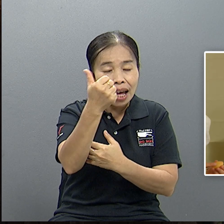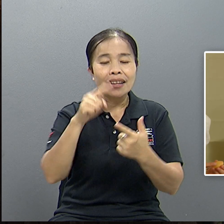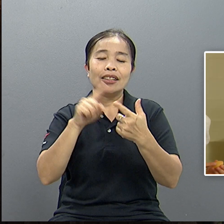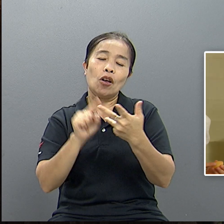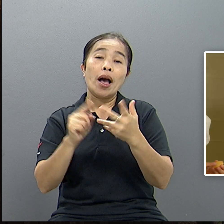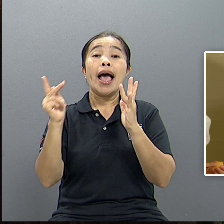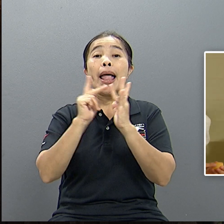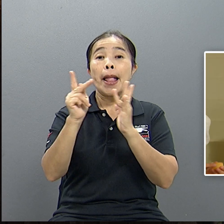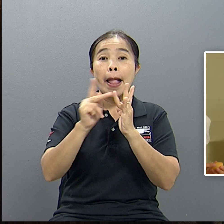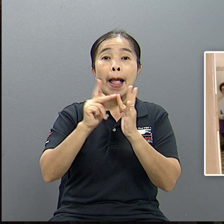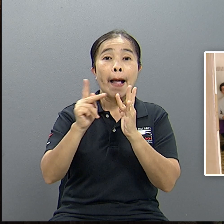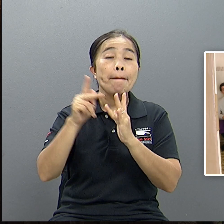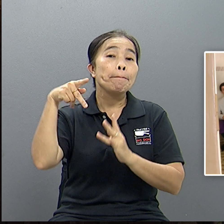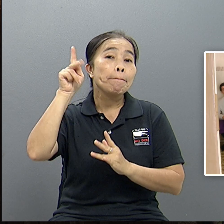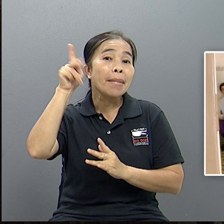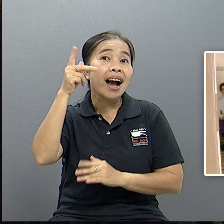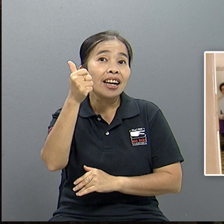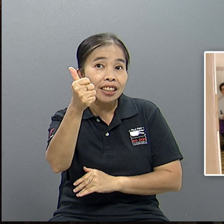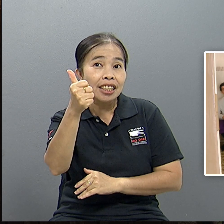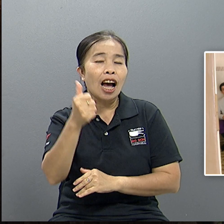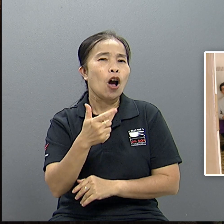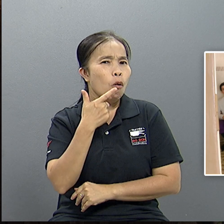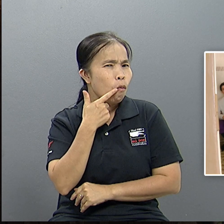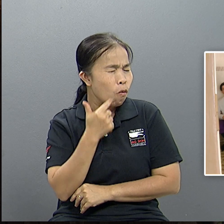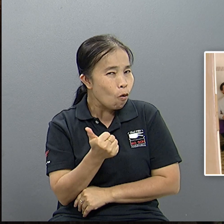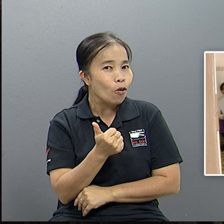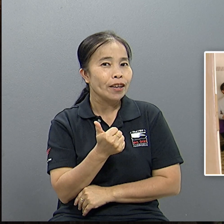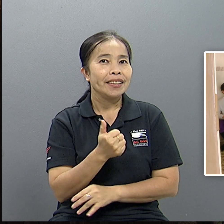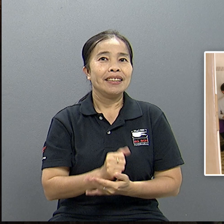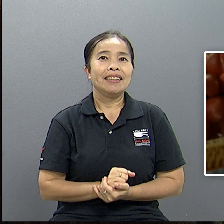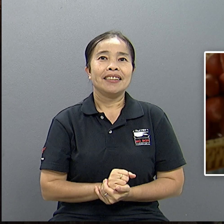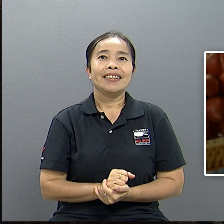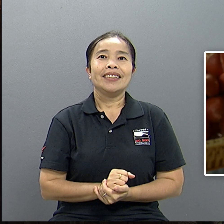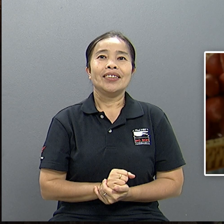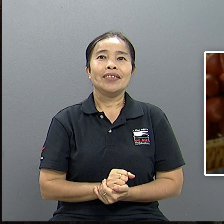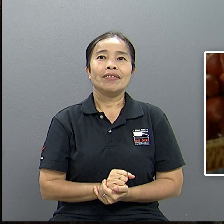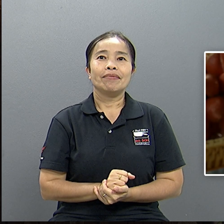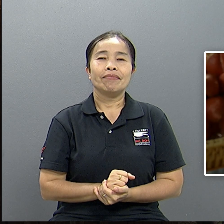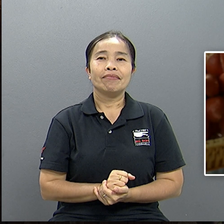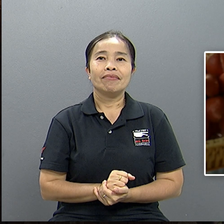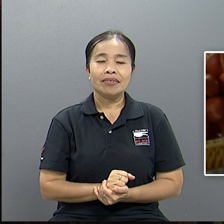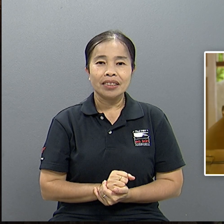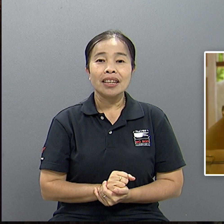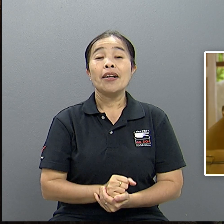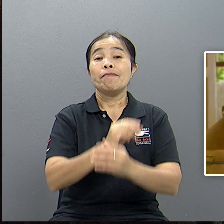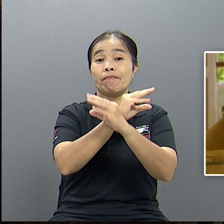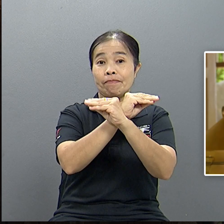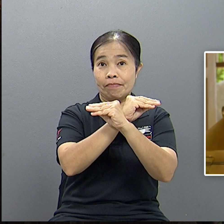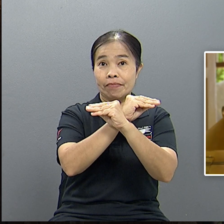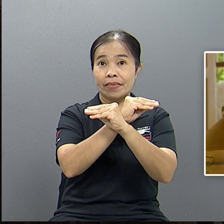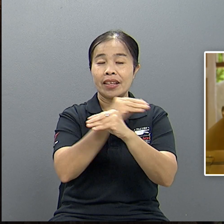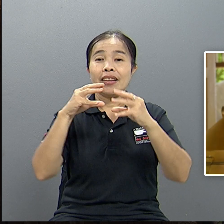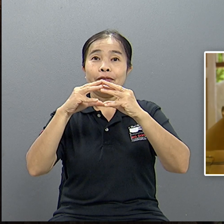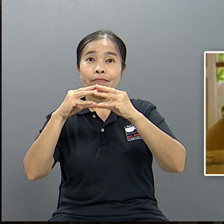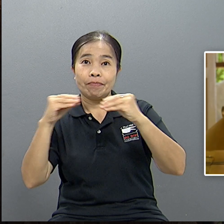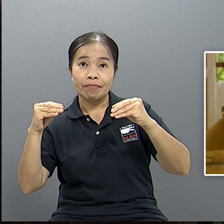าไก่ใส่ระกำด้วยนะคะอร่อยมากค่ะ สละระกำเป็นผลไม้ให้รส